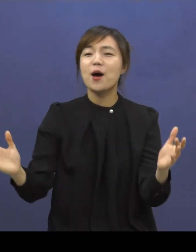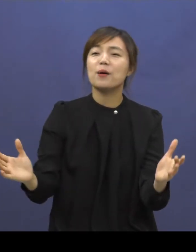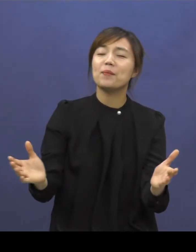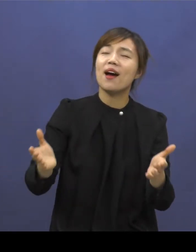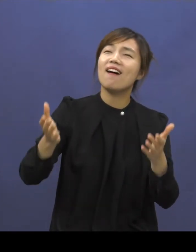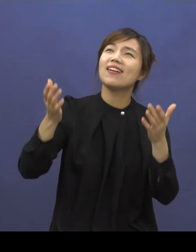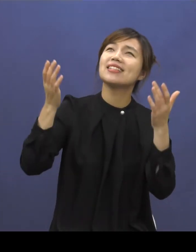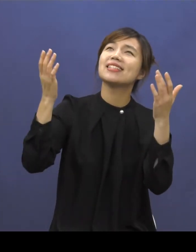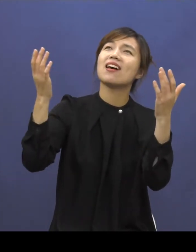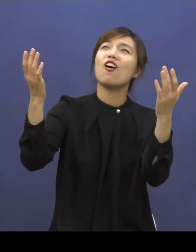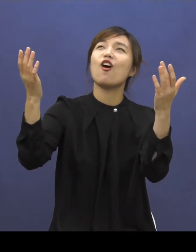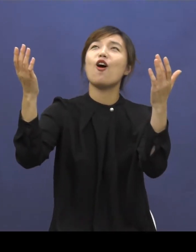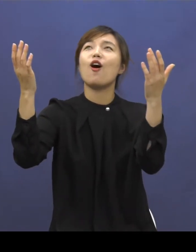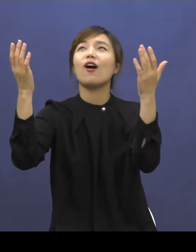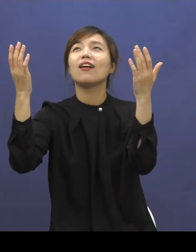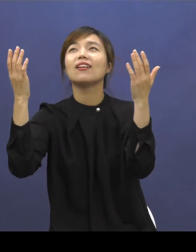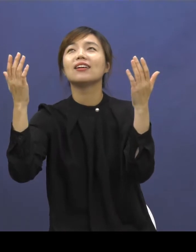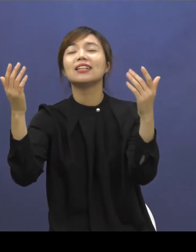찬송하면서